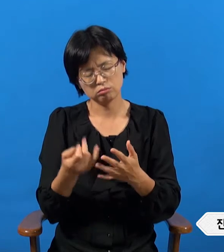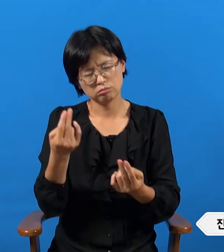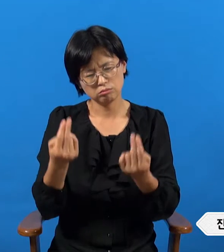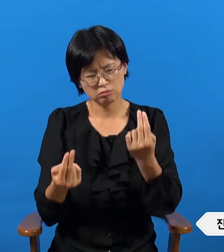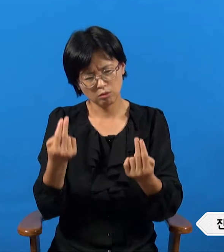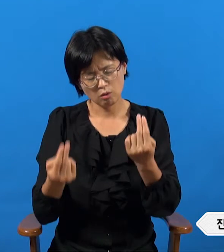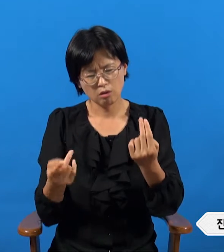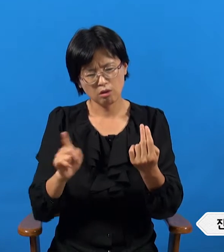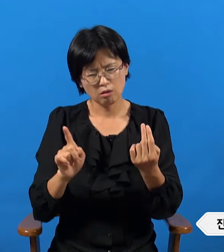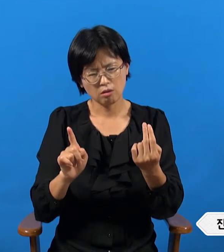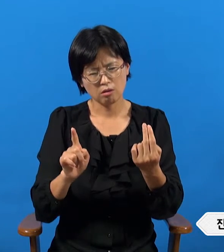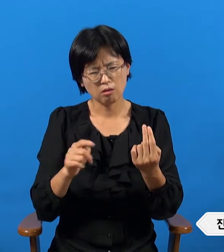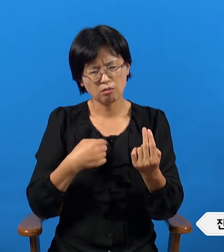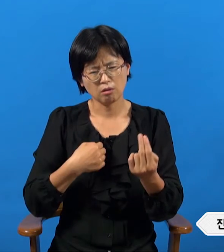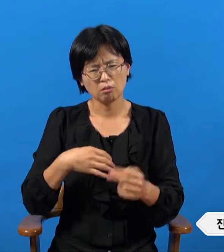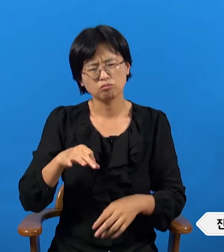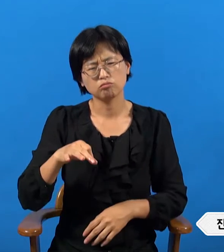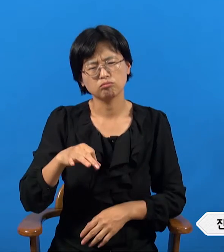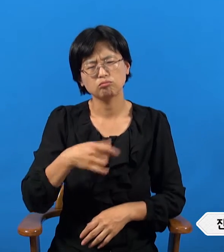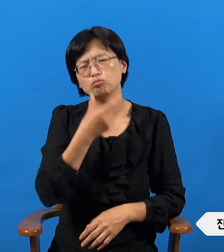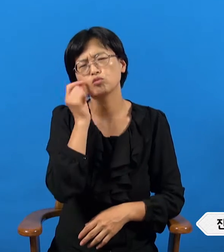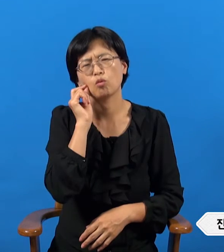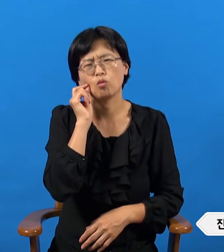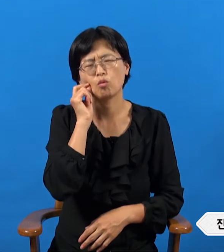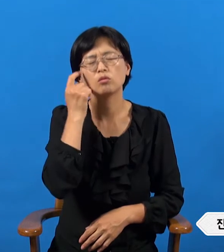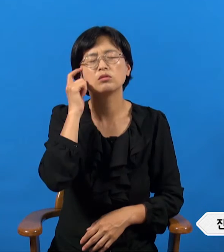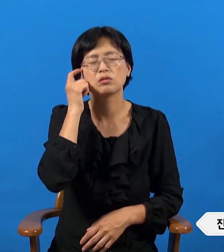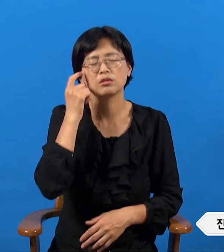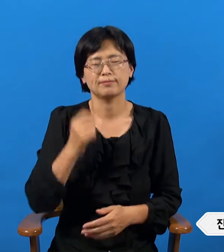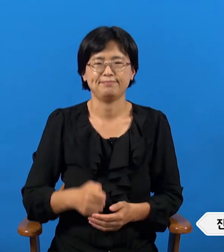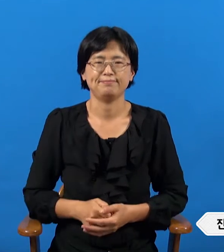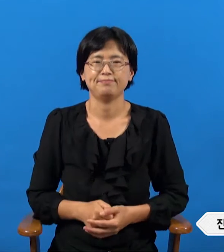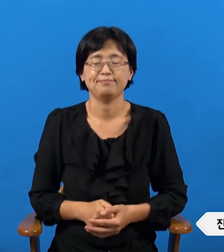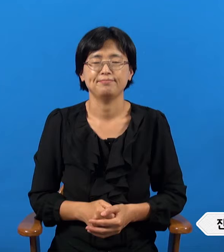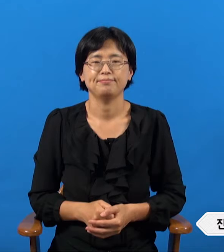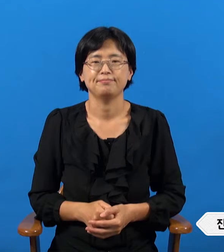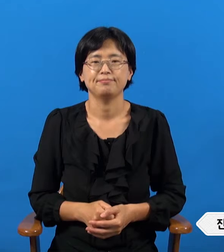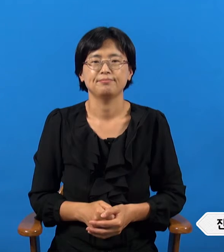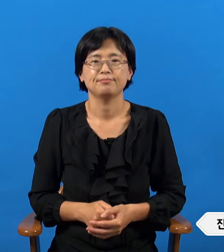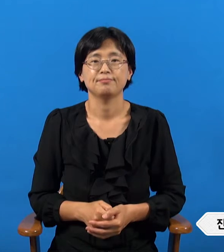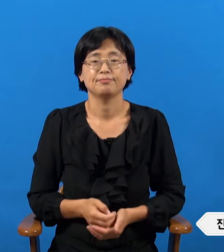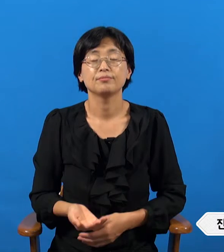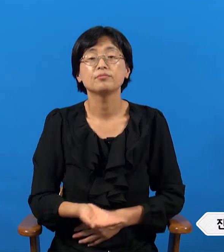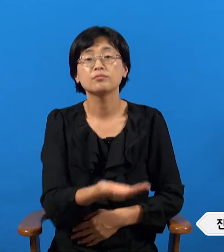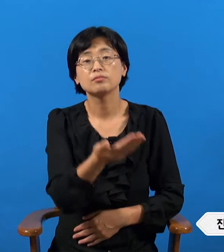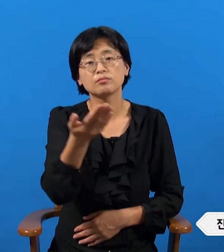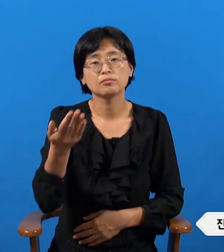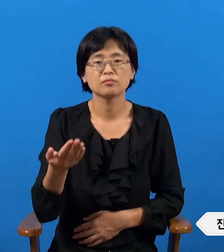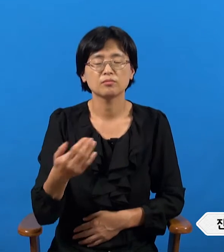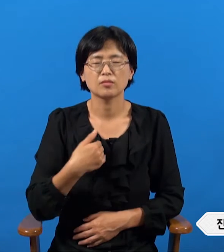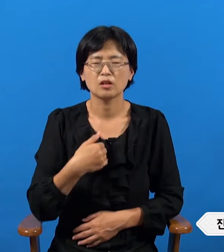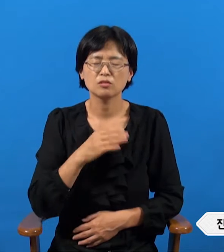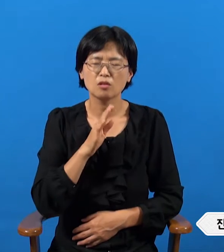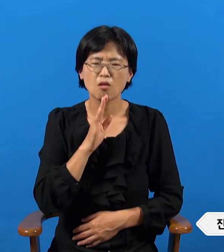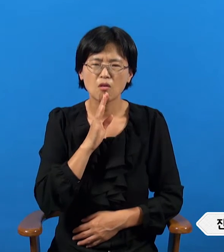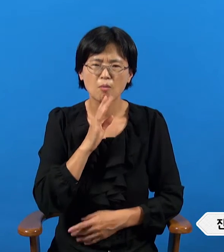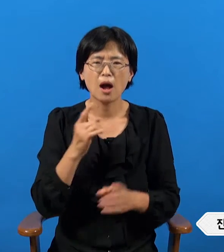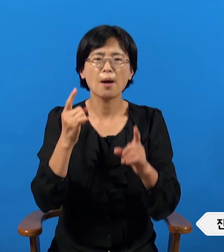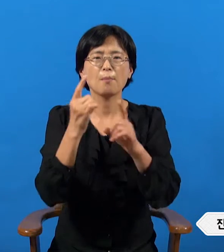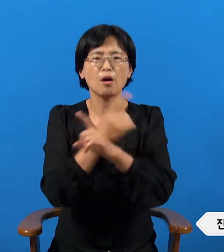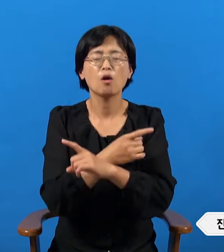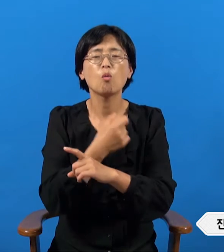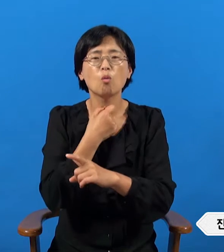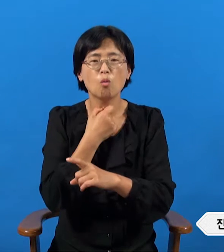동생보다 늘 그런 생각을 가지게 됩니다. 사랑의 여러분, 우리 신체 중에 내가 정말 바뀌고 싶은